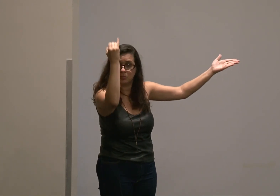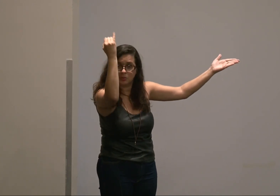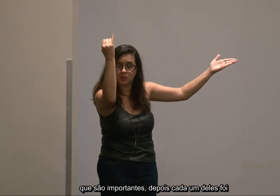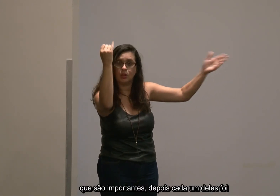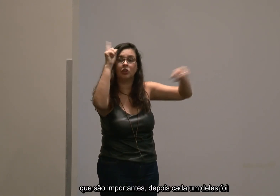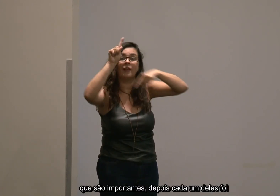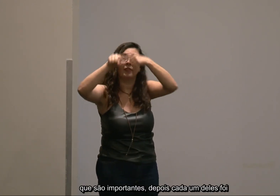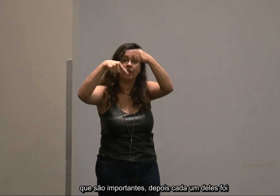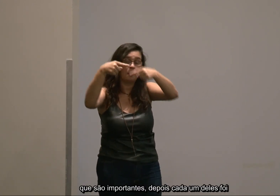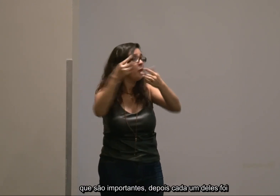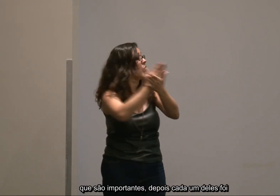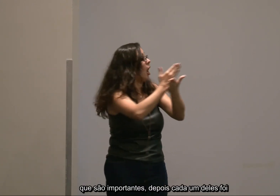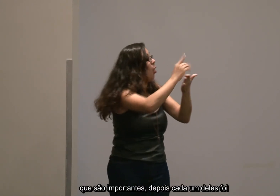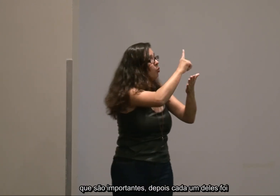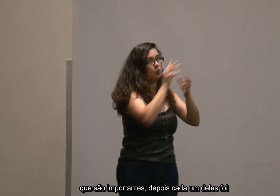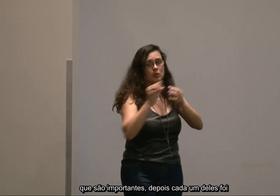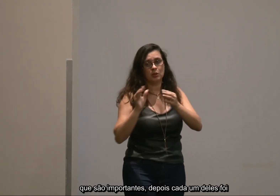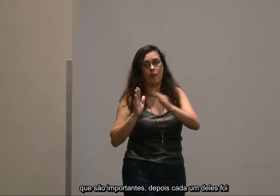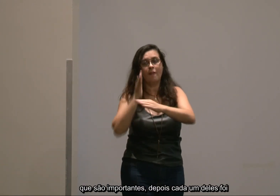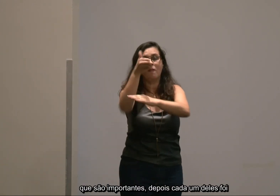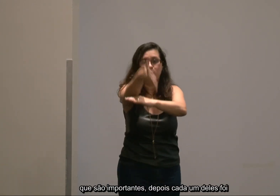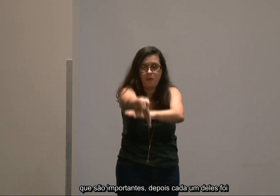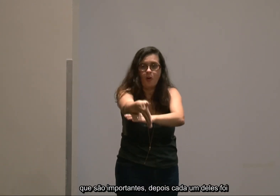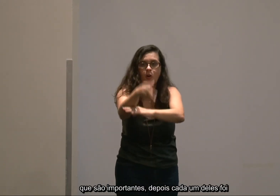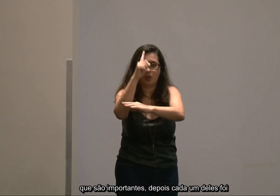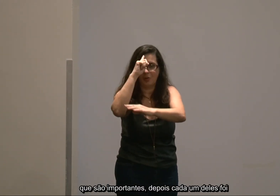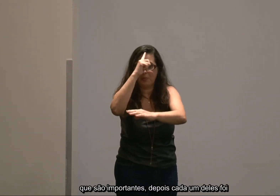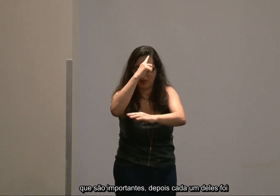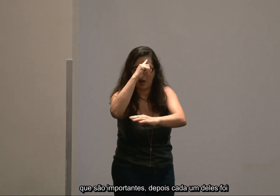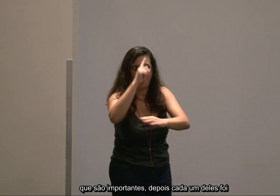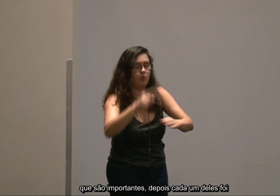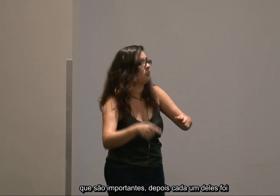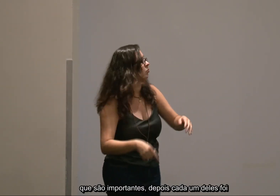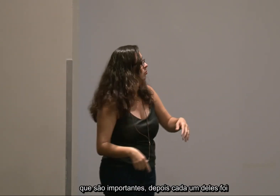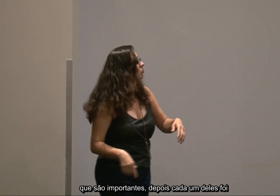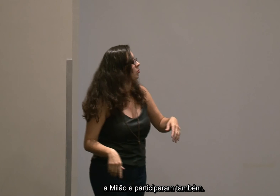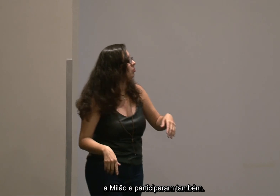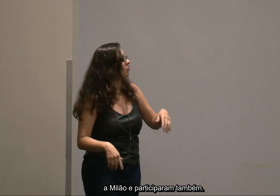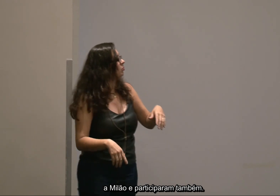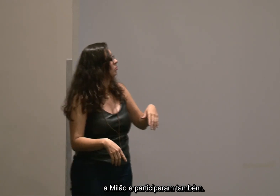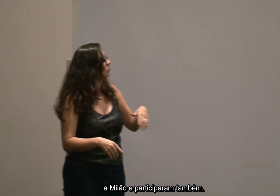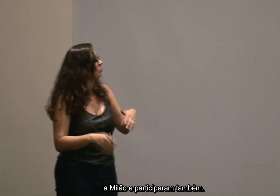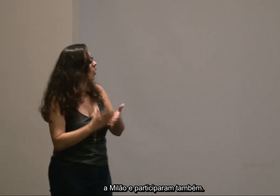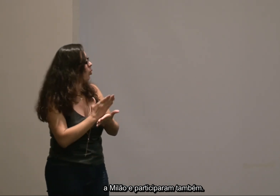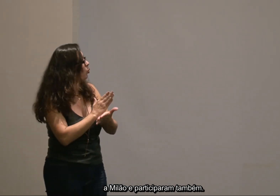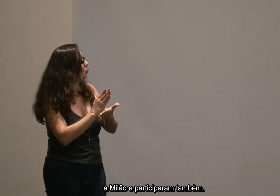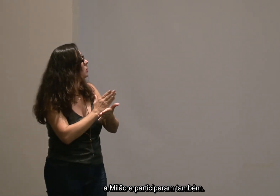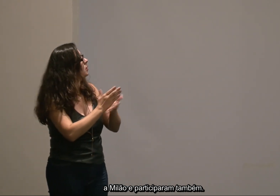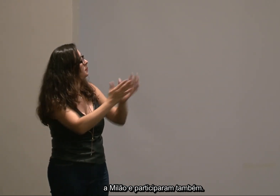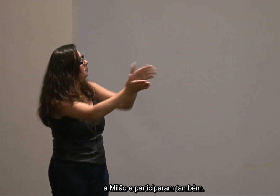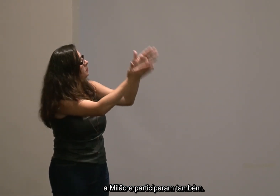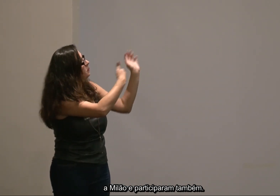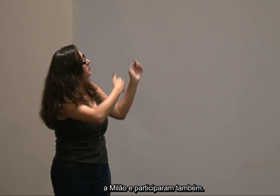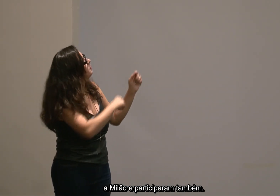que são importantes e depois cada um deles foi a Milão participou também do congresso de Milão